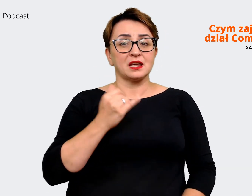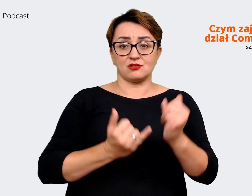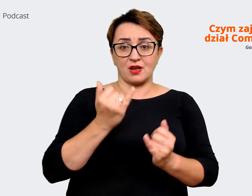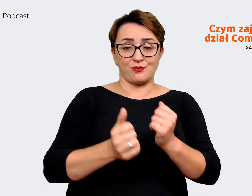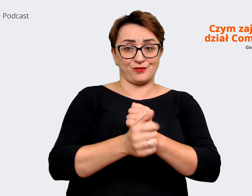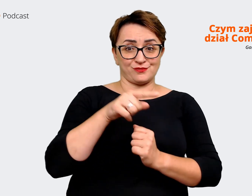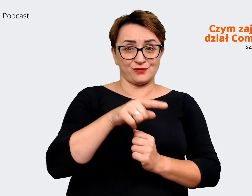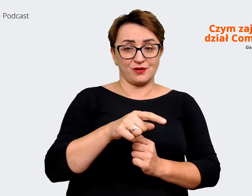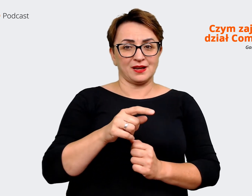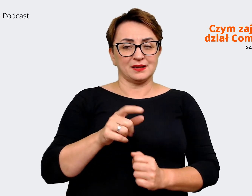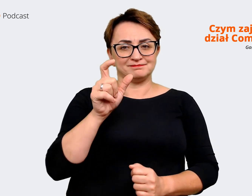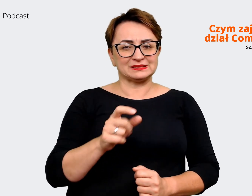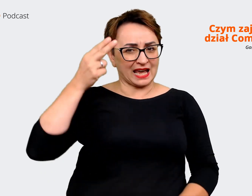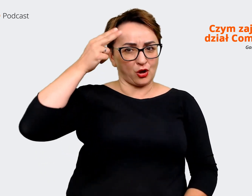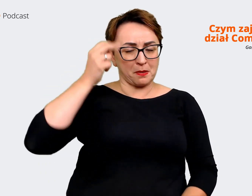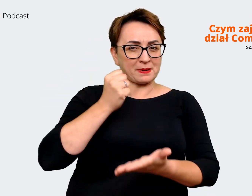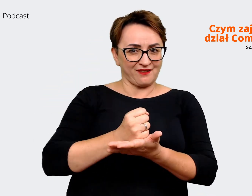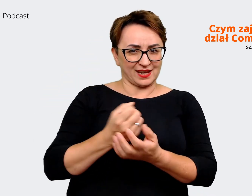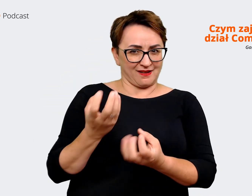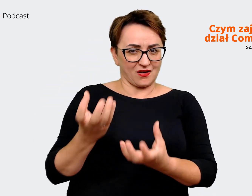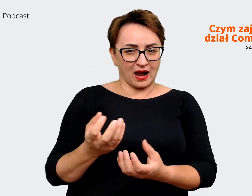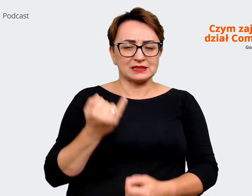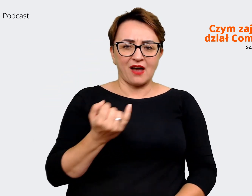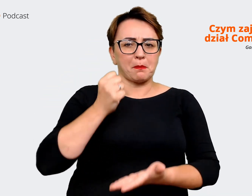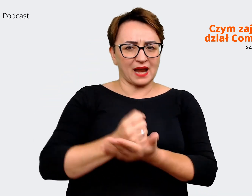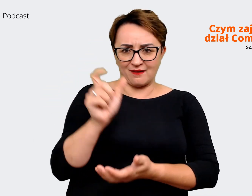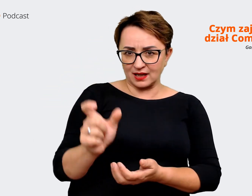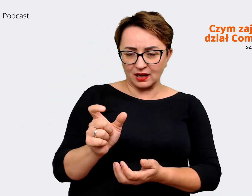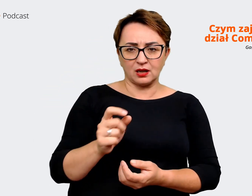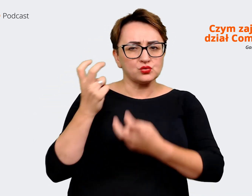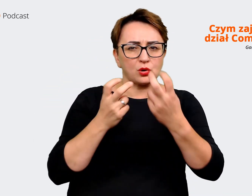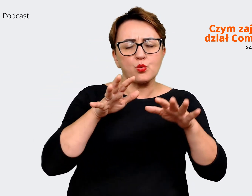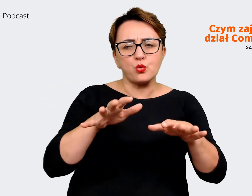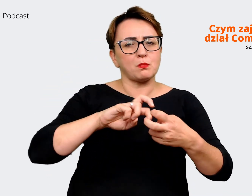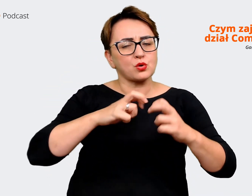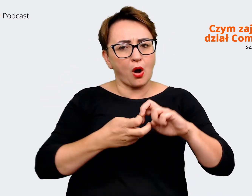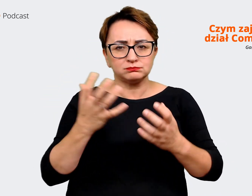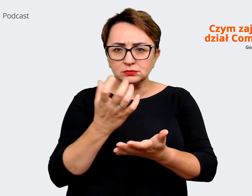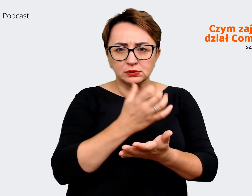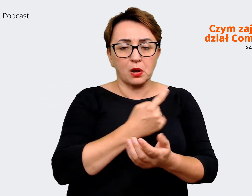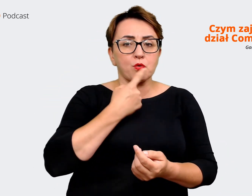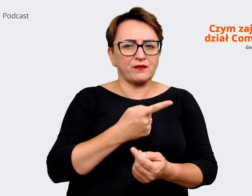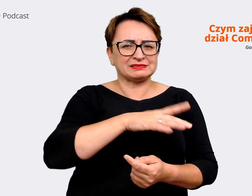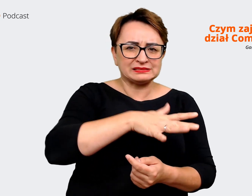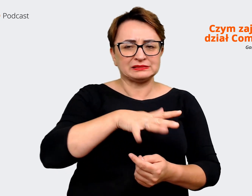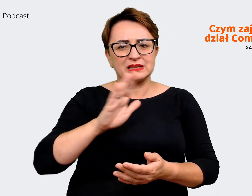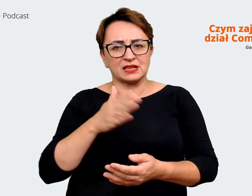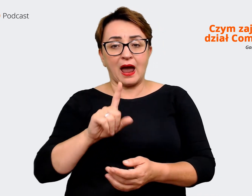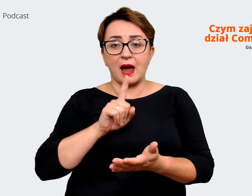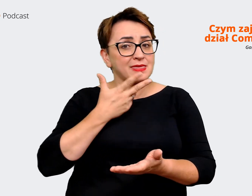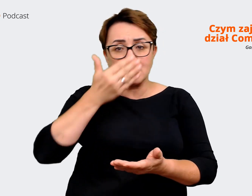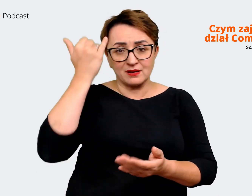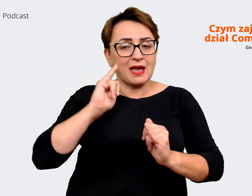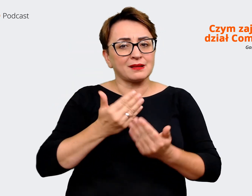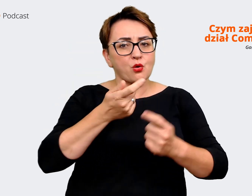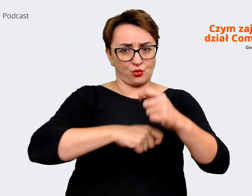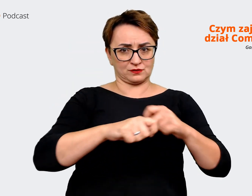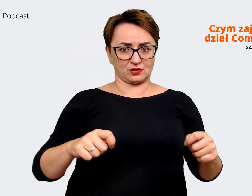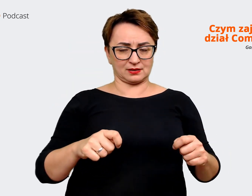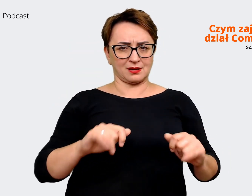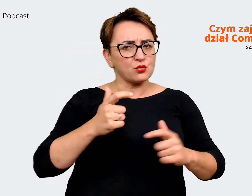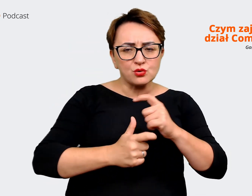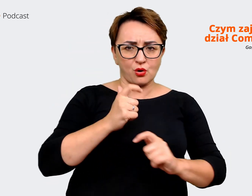osób otwartych, które bardzo dobrze rozumieją biznes albo chcą zrozumieć biznes i szukają rozwiązań,